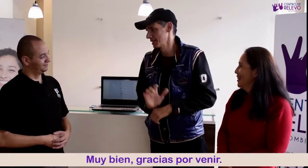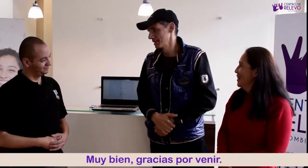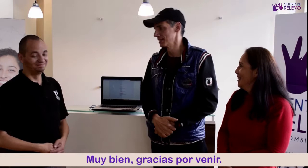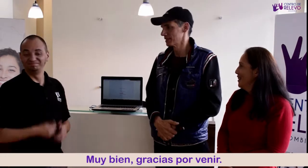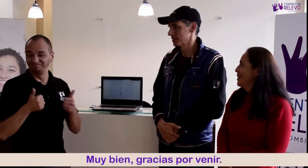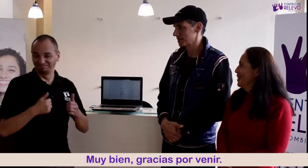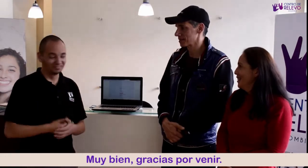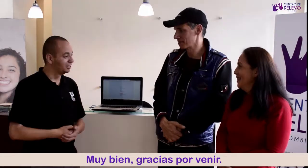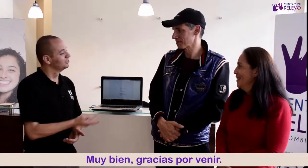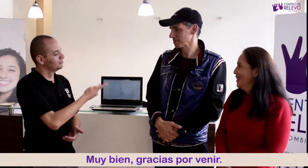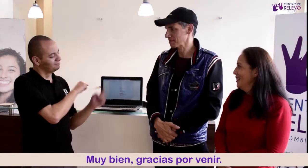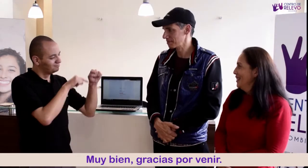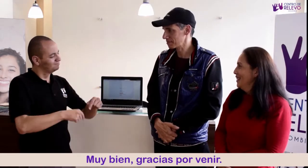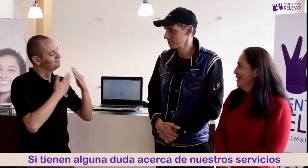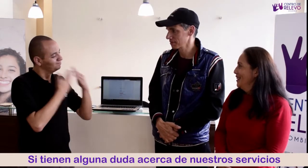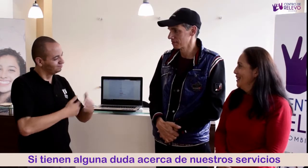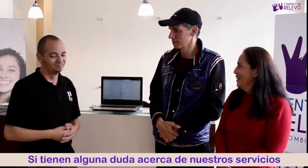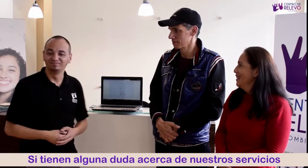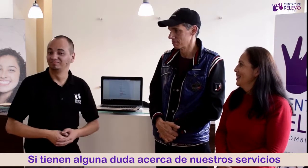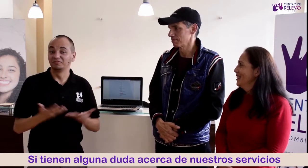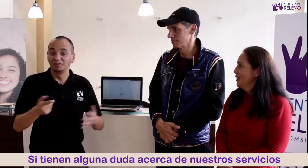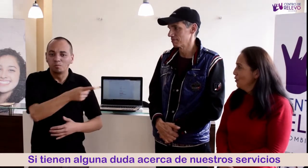Muy bien, gracias por venir. Si tienen alguna duda acerca de nuestros